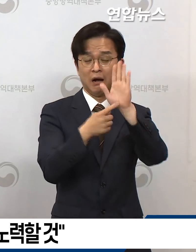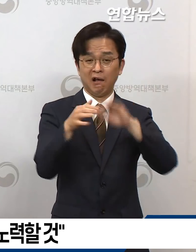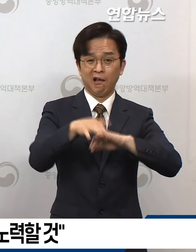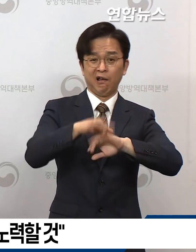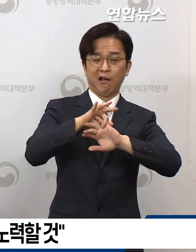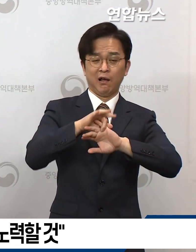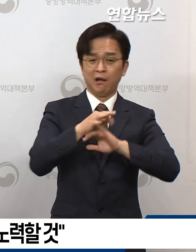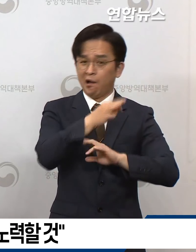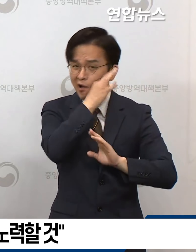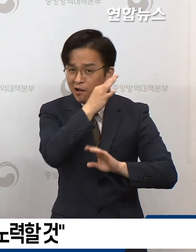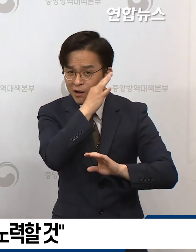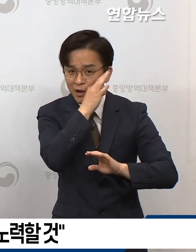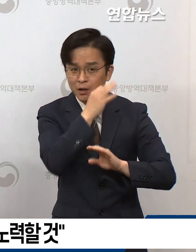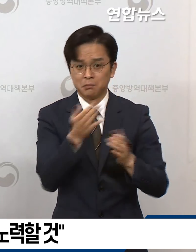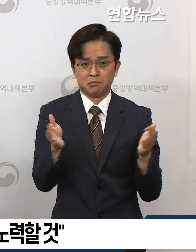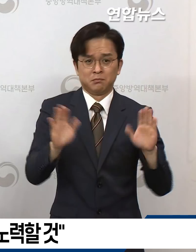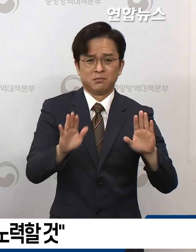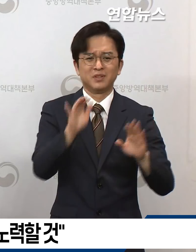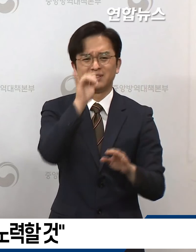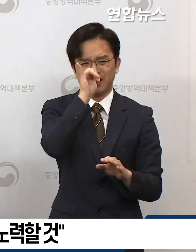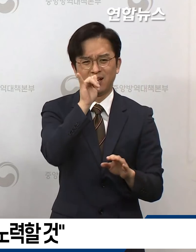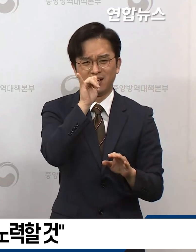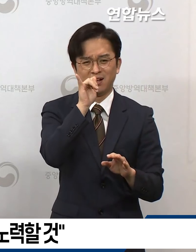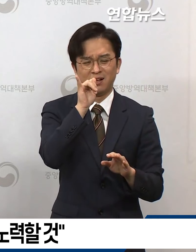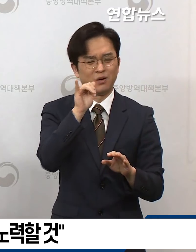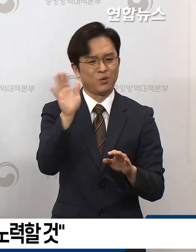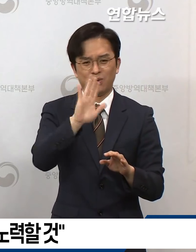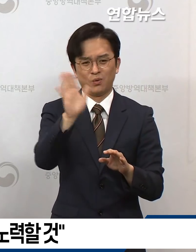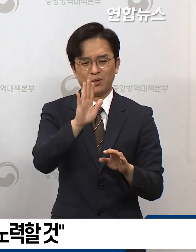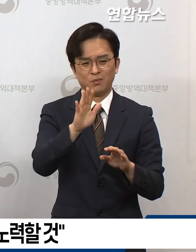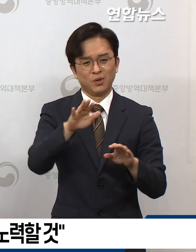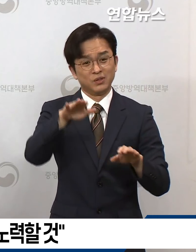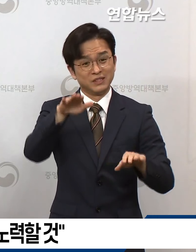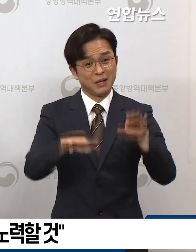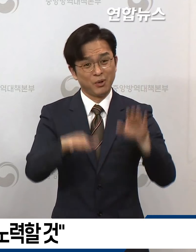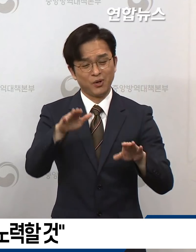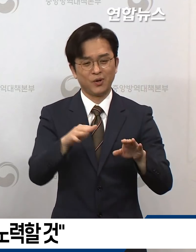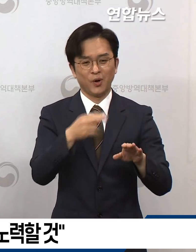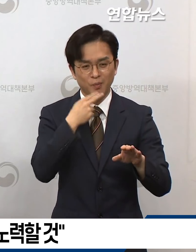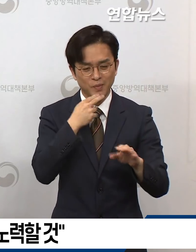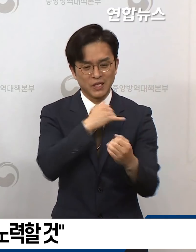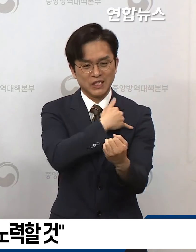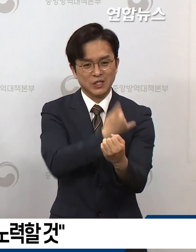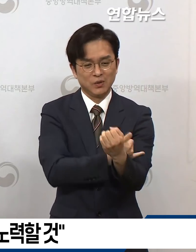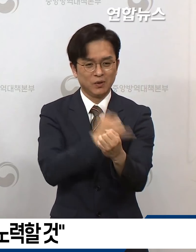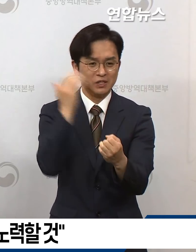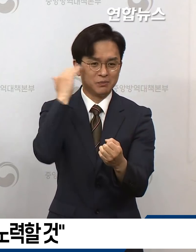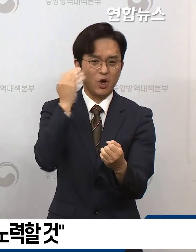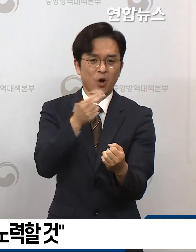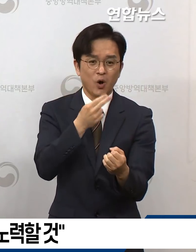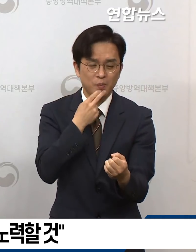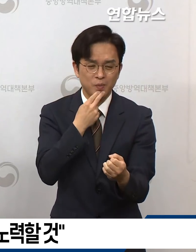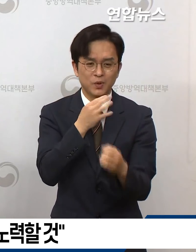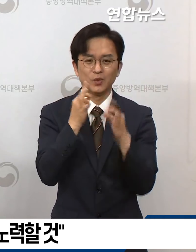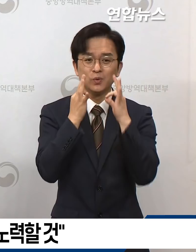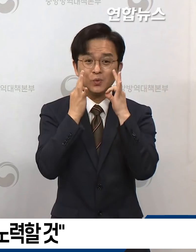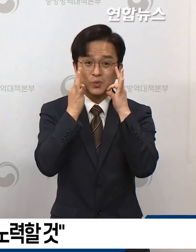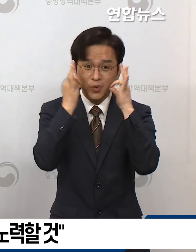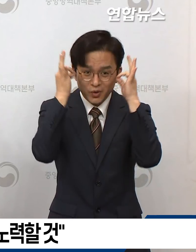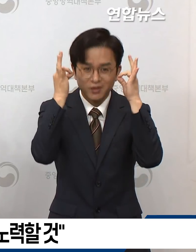진단 검사에 불편과 편견이 없도록 방역 당국도 노력하겠습니다. 국민 그리고